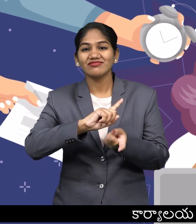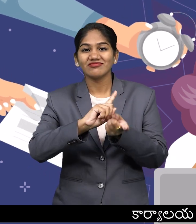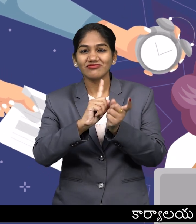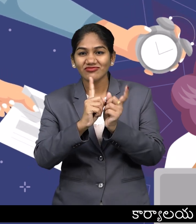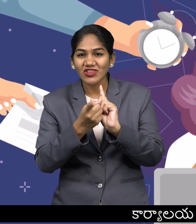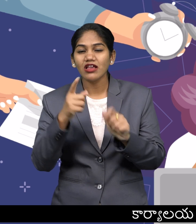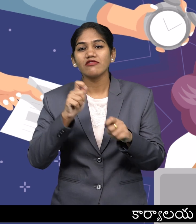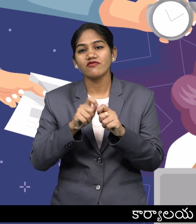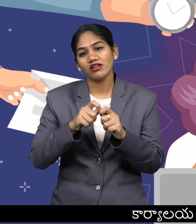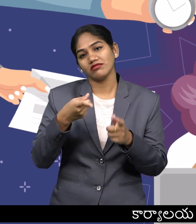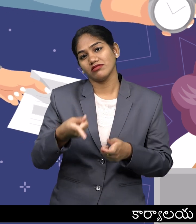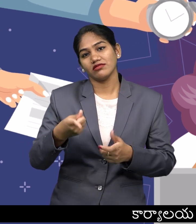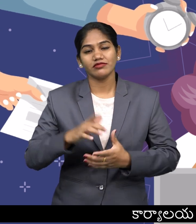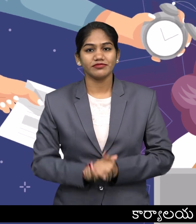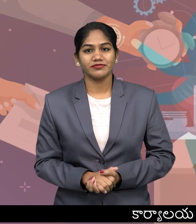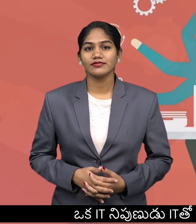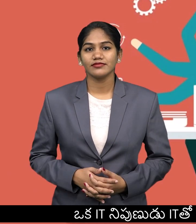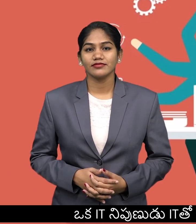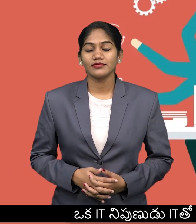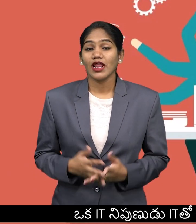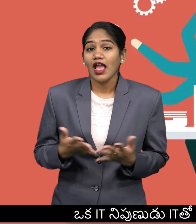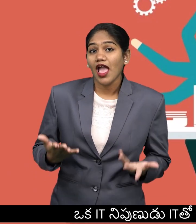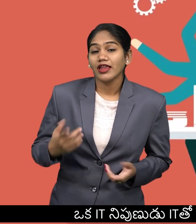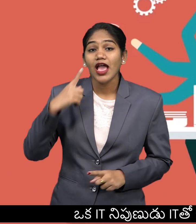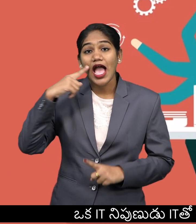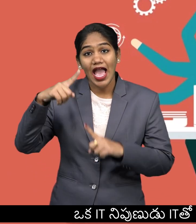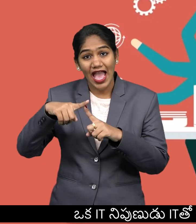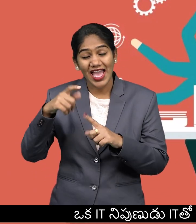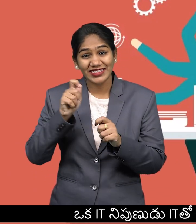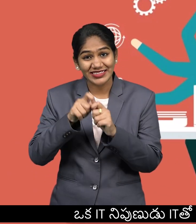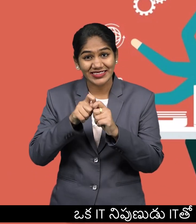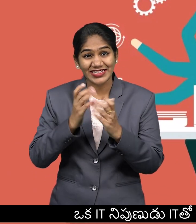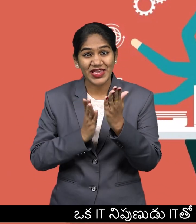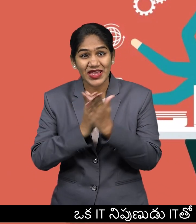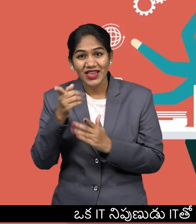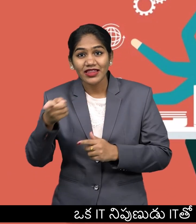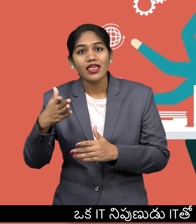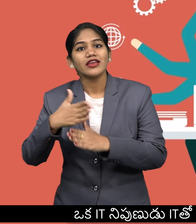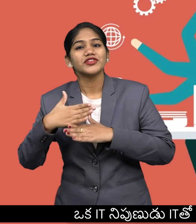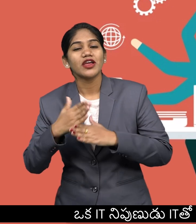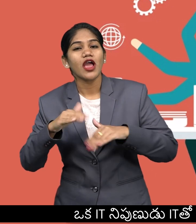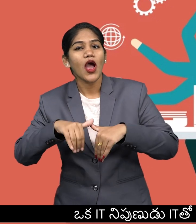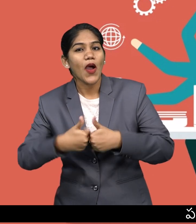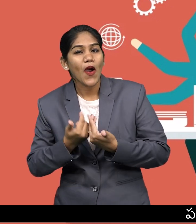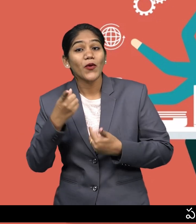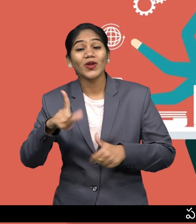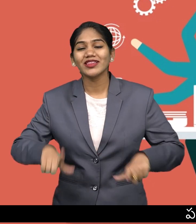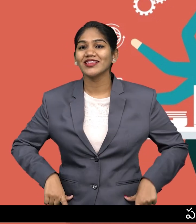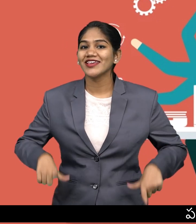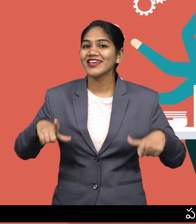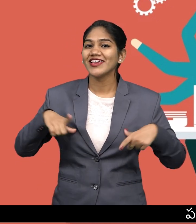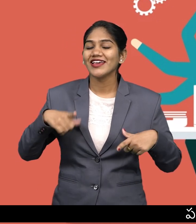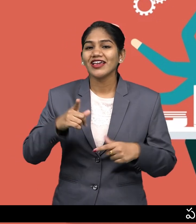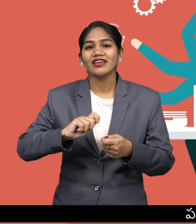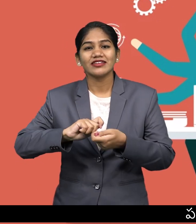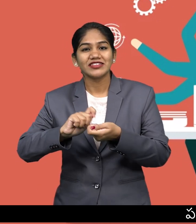కార్యాలయ ఒత్తిడితో కూడా వస్తాయి. ఒక ఐటీ నిపుణుడు ఐటీతో తమ జీవితం ఎలా మెరుగుపడిందో